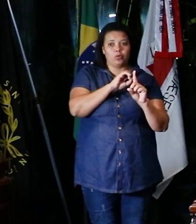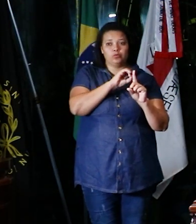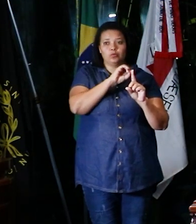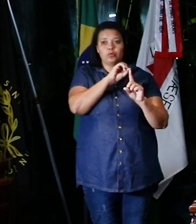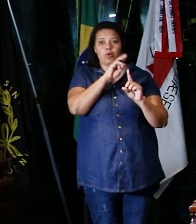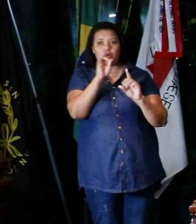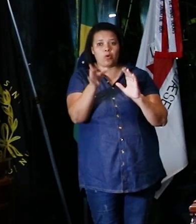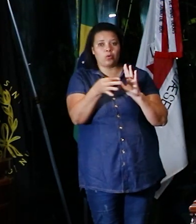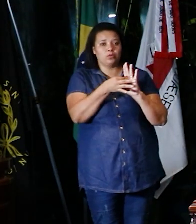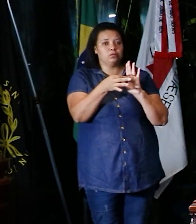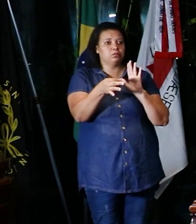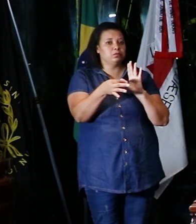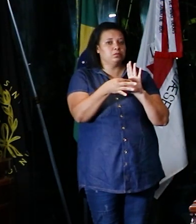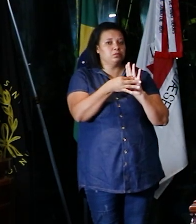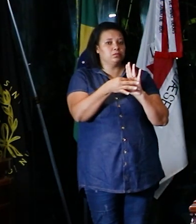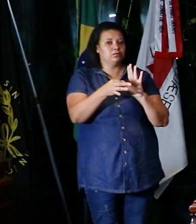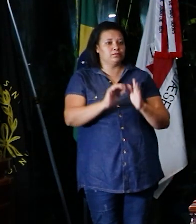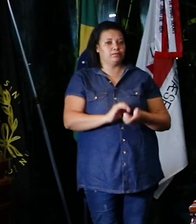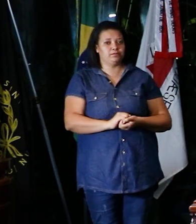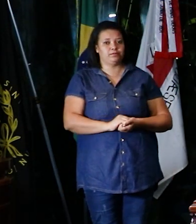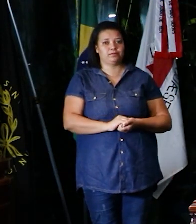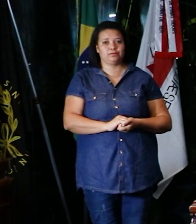mesmo